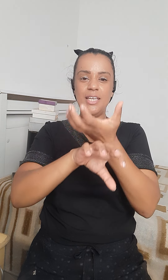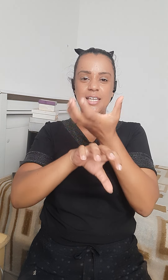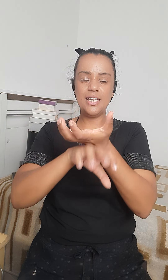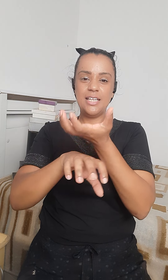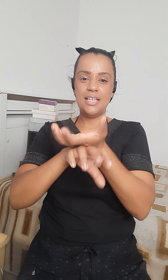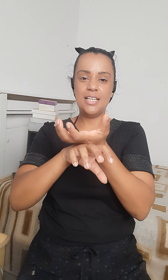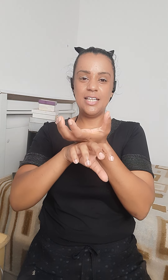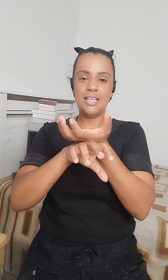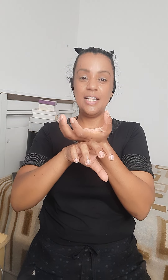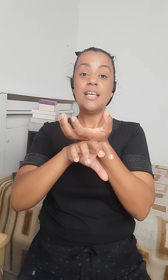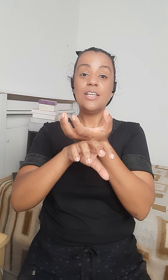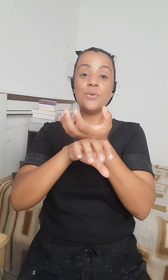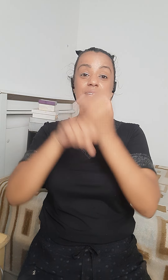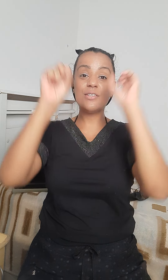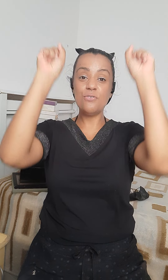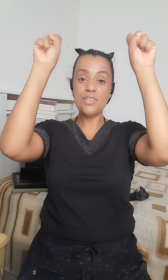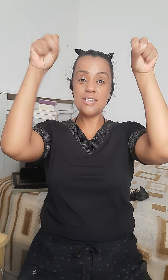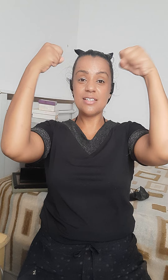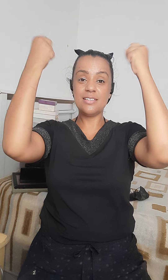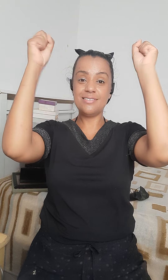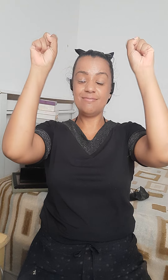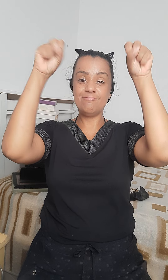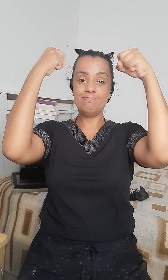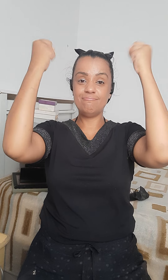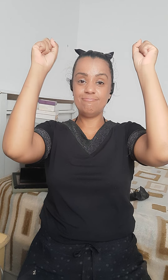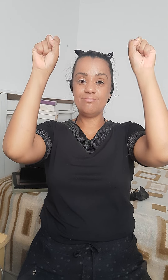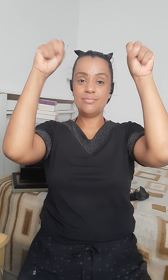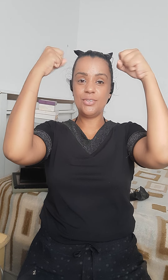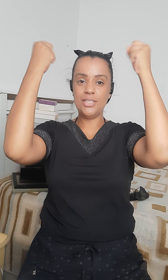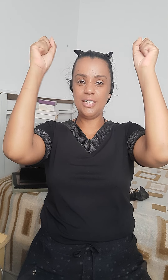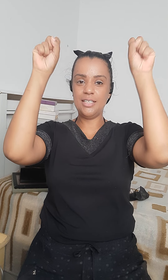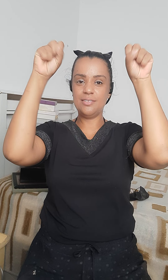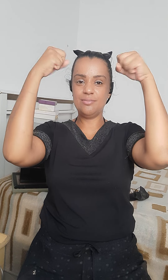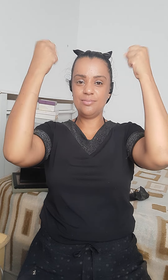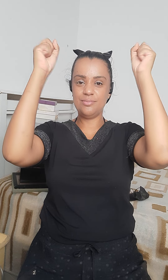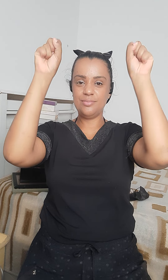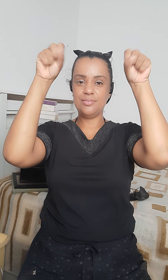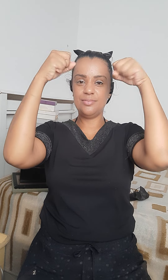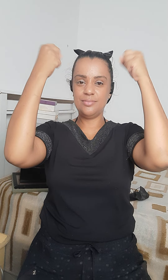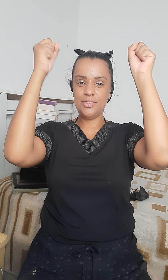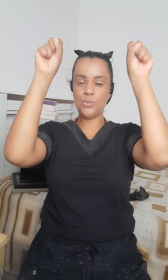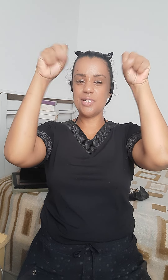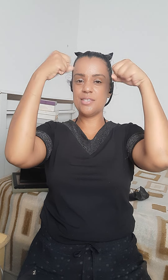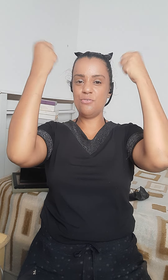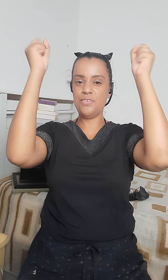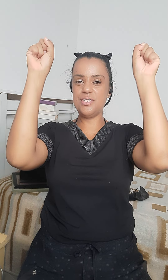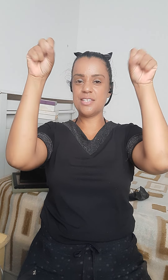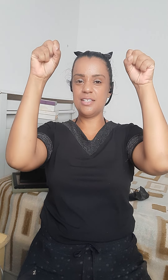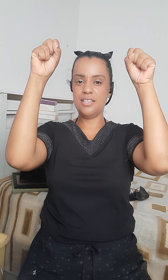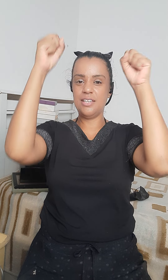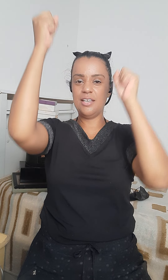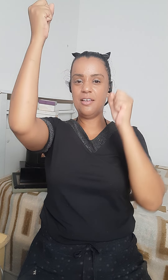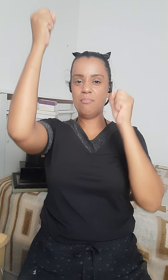disciplina Educação Física. Olha lá. Educação Física.